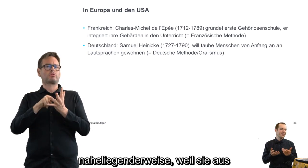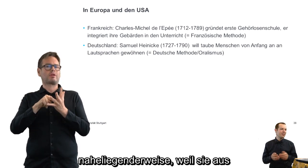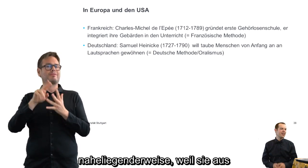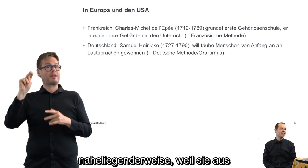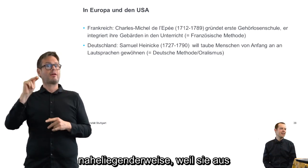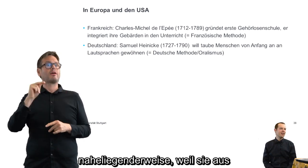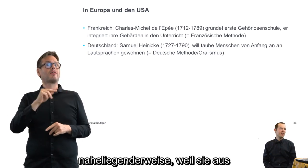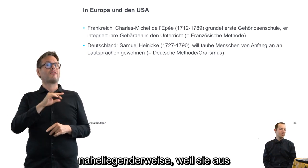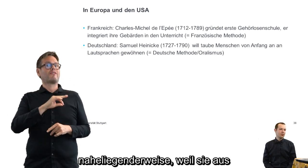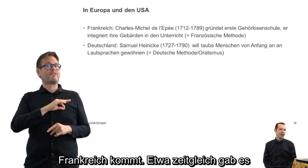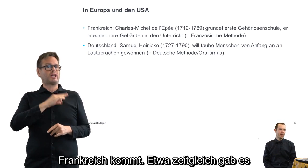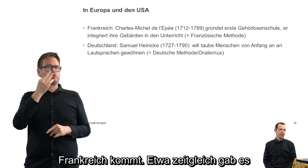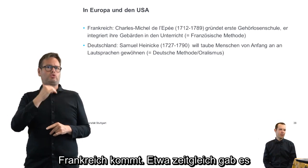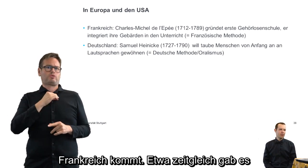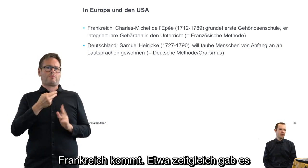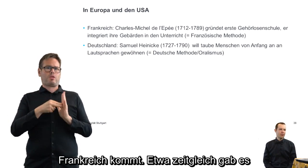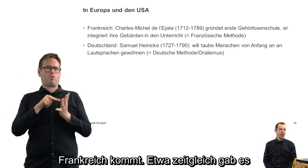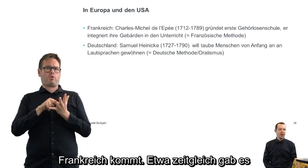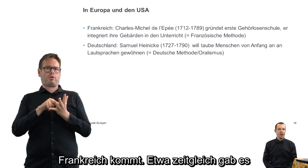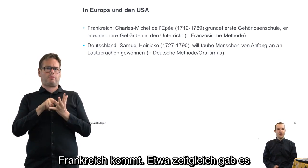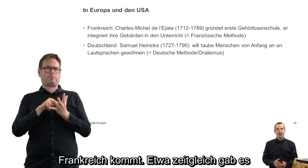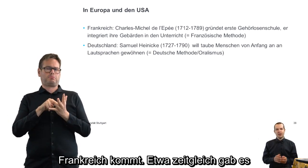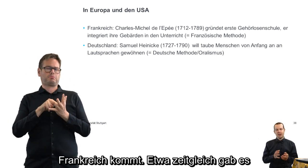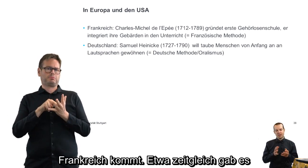naheliegenderweise, wenn sie aus Frankreich kommen.